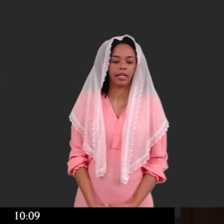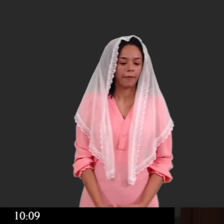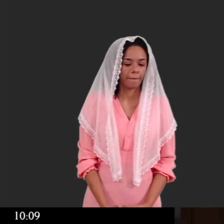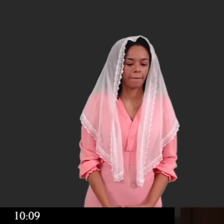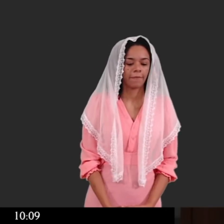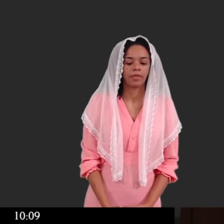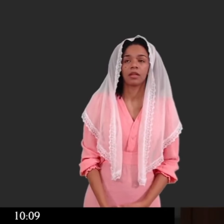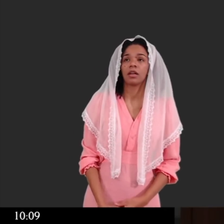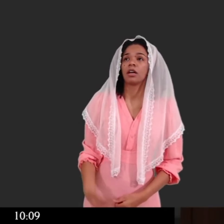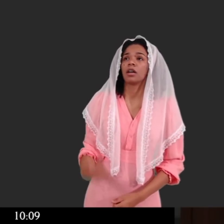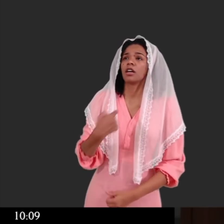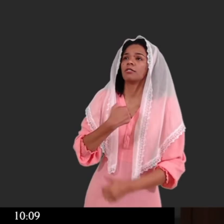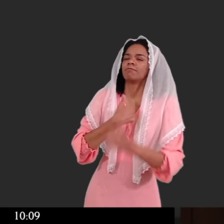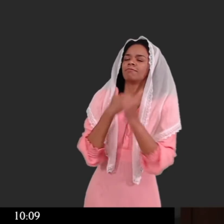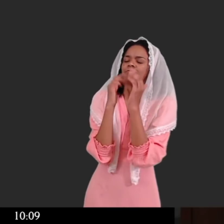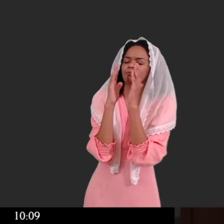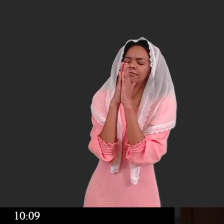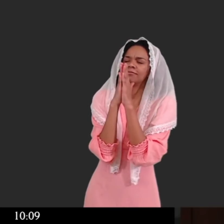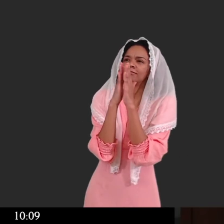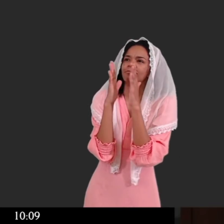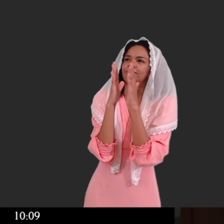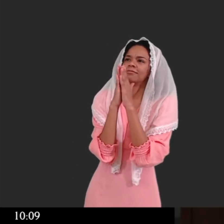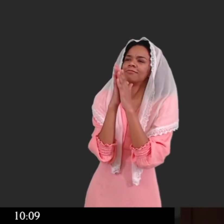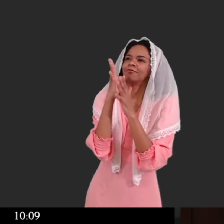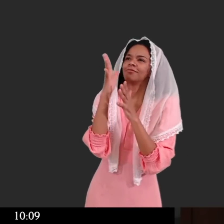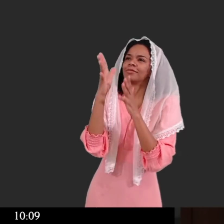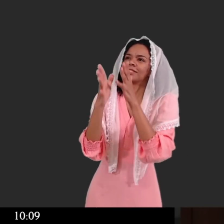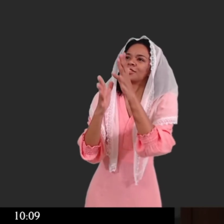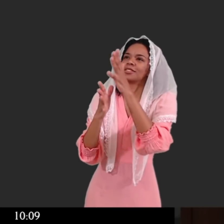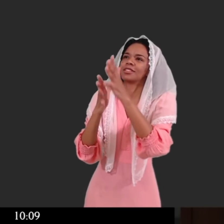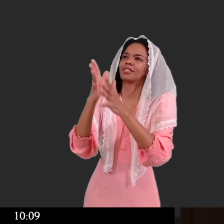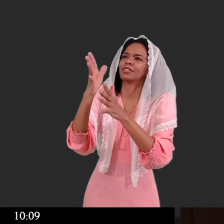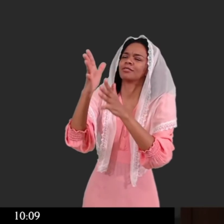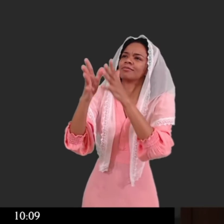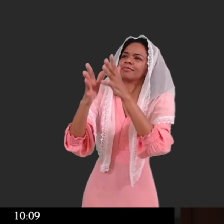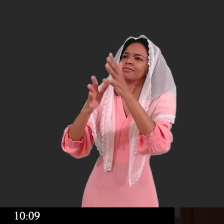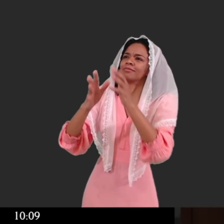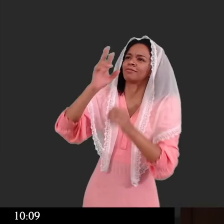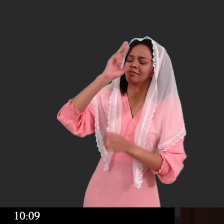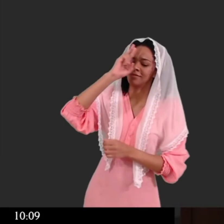Thank you.